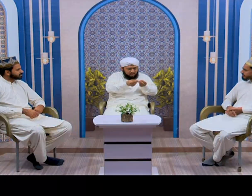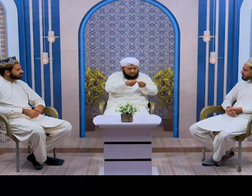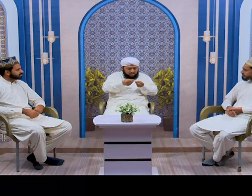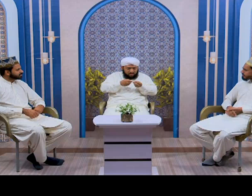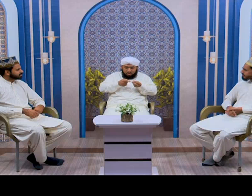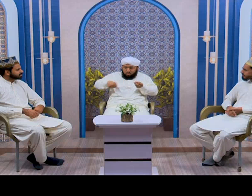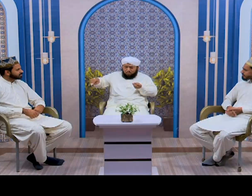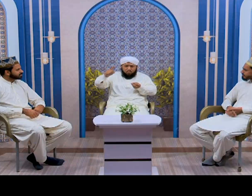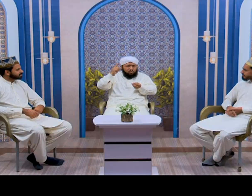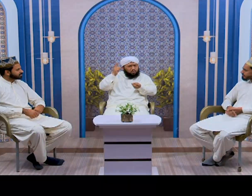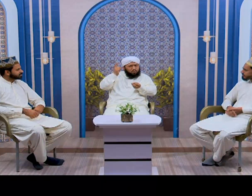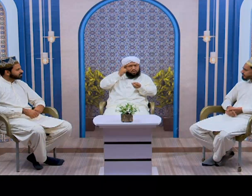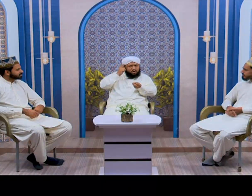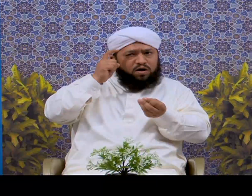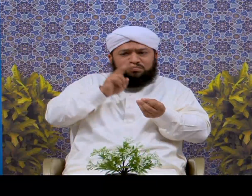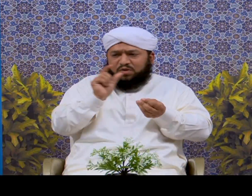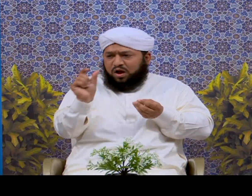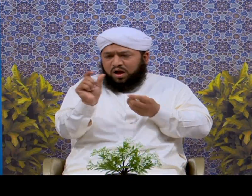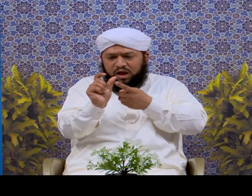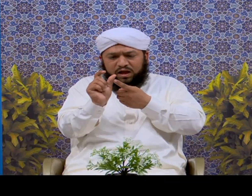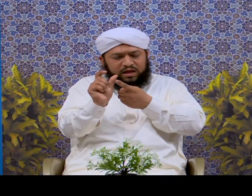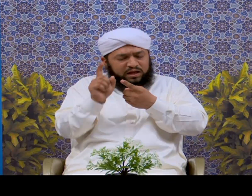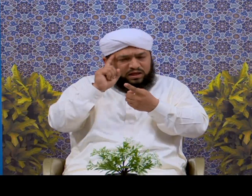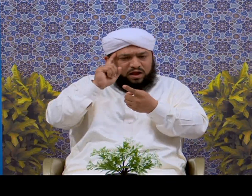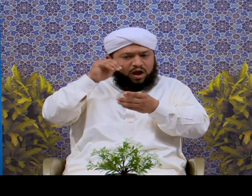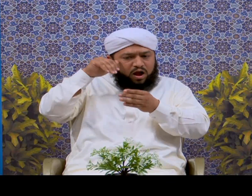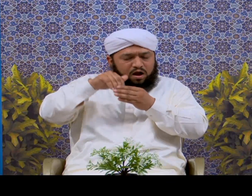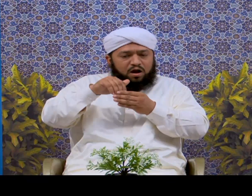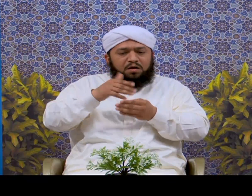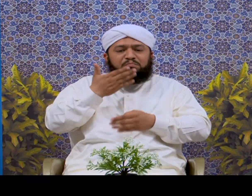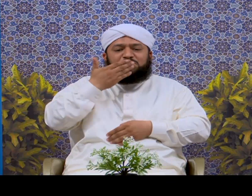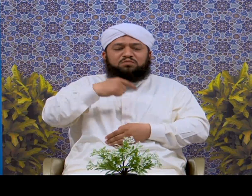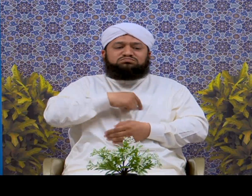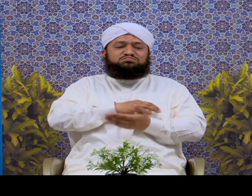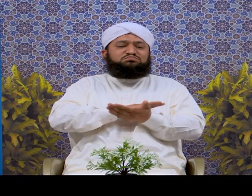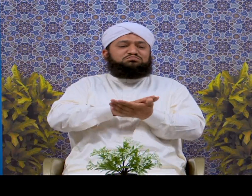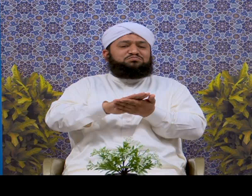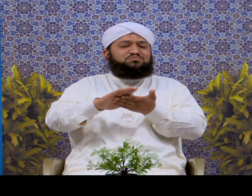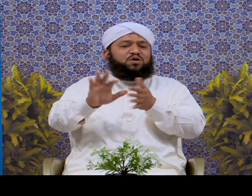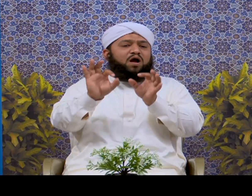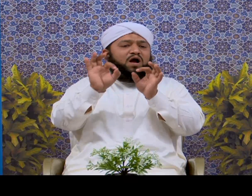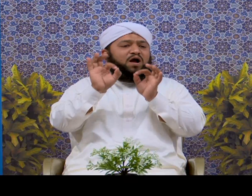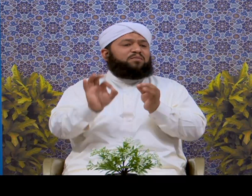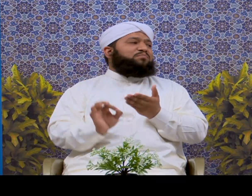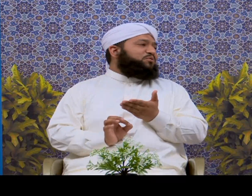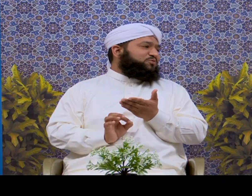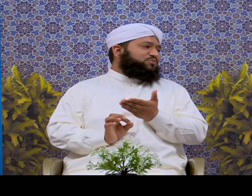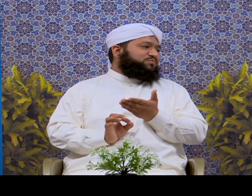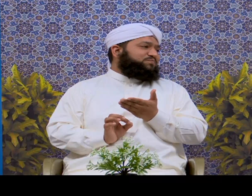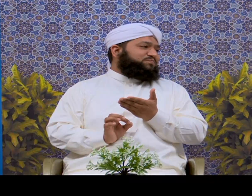ہم گہری نظر سے غور کریں تو پتہ چلے گا کہ یہ تقویٰ حاصل کرنے کا بہترین اور اہم طریقہ ہے۔ دیکھیے،